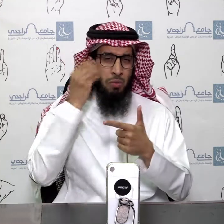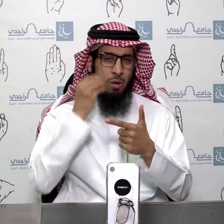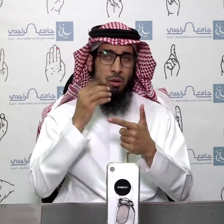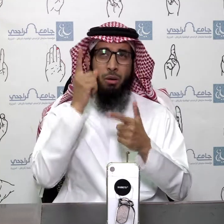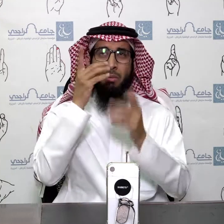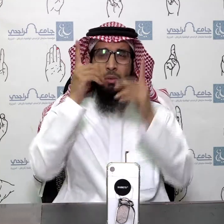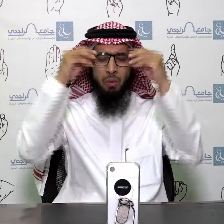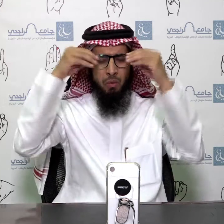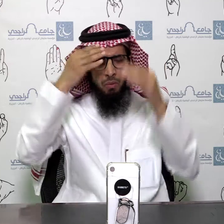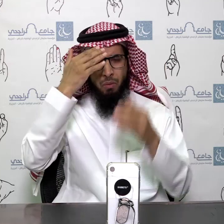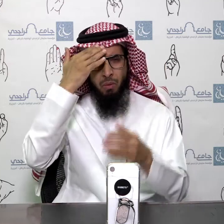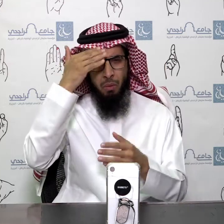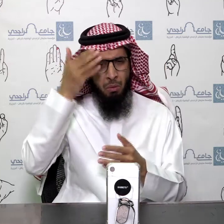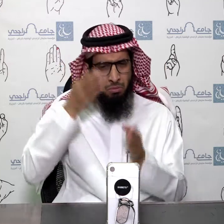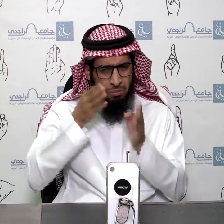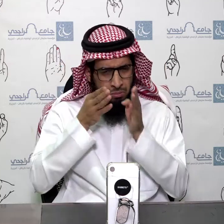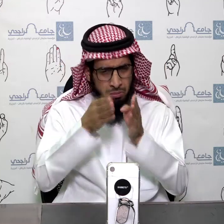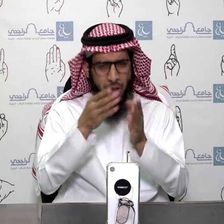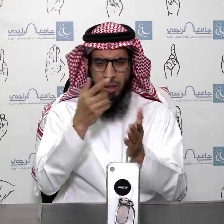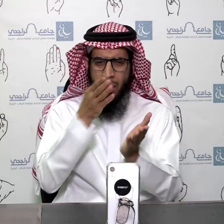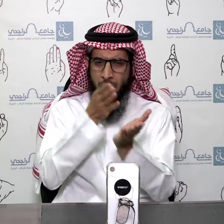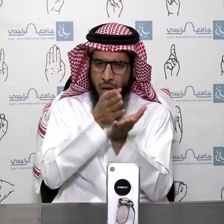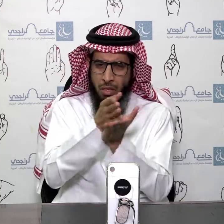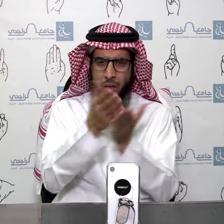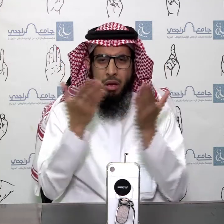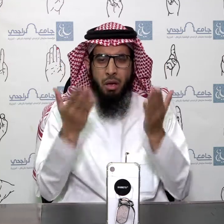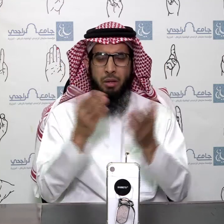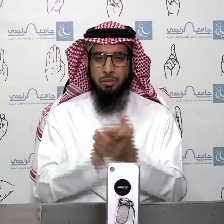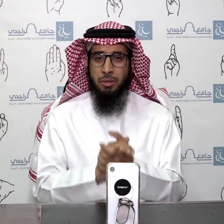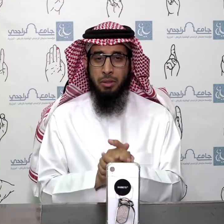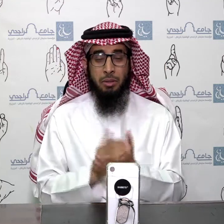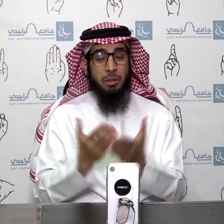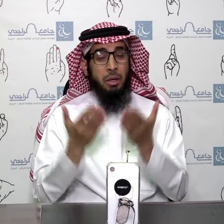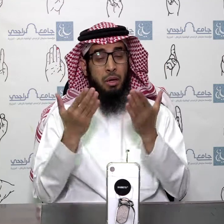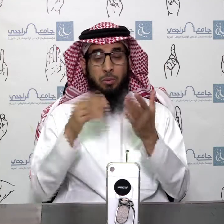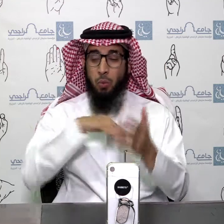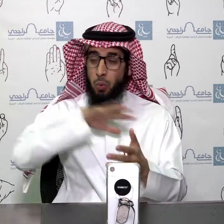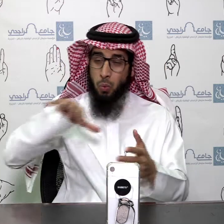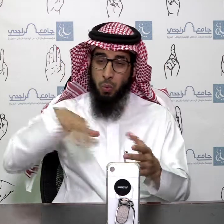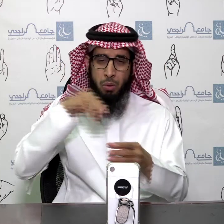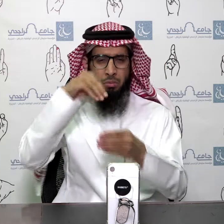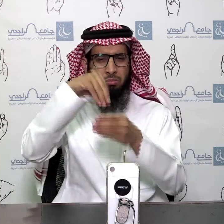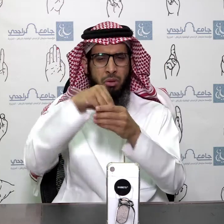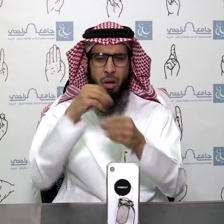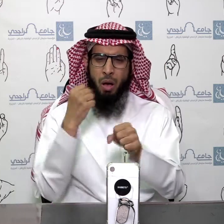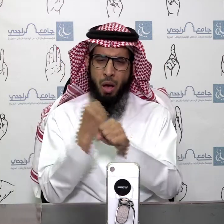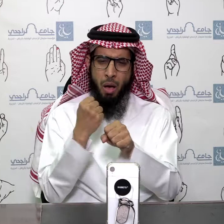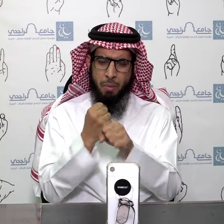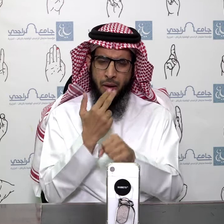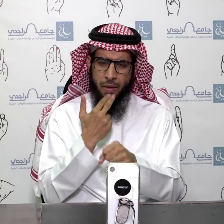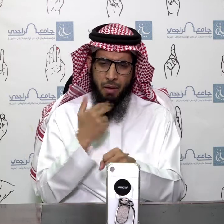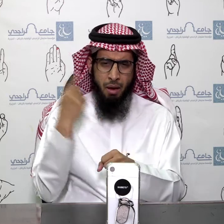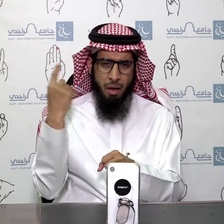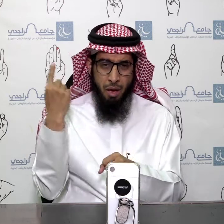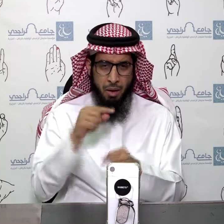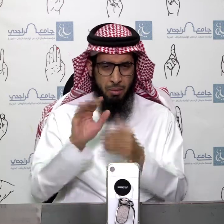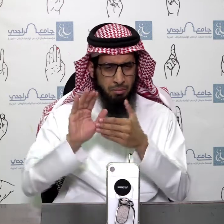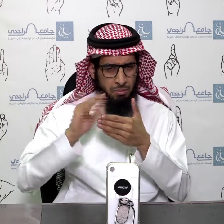خذ بناصيتهما للبر والتقوى، واجعلنا وإياهما آمرين بالمعروف مطبقين له، ناهين عن المنكر مجتنبين